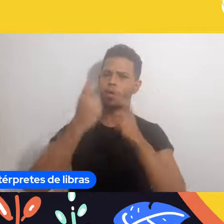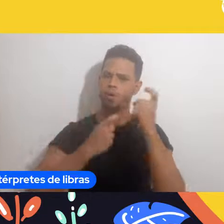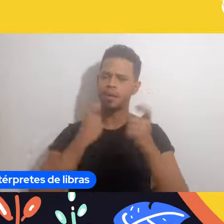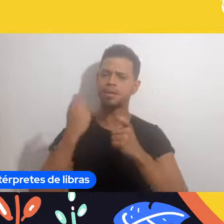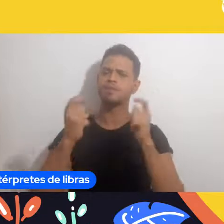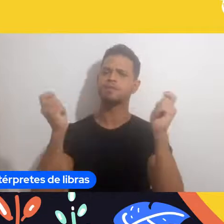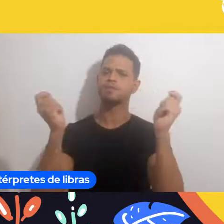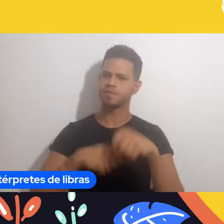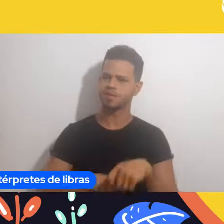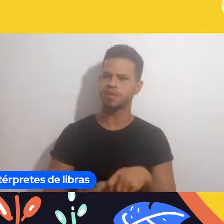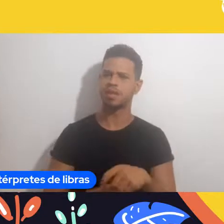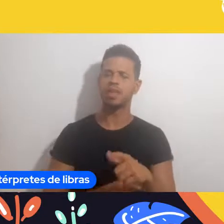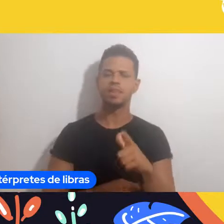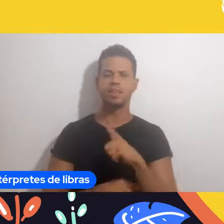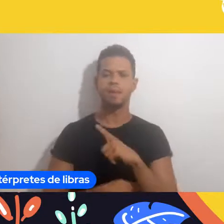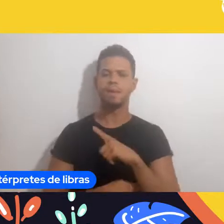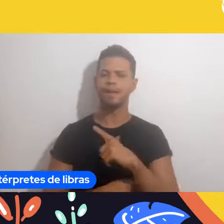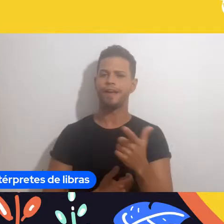uma discussão